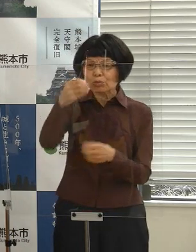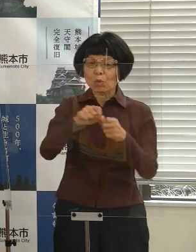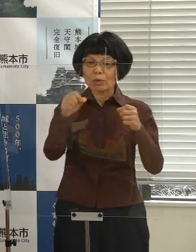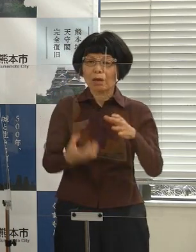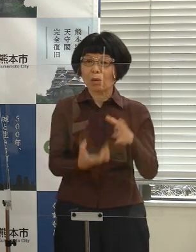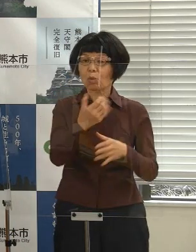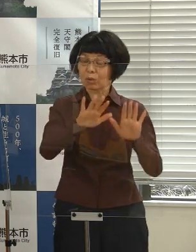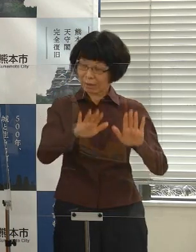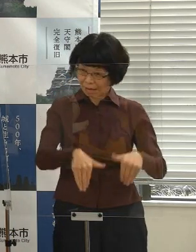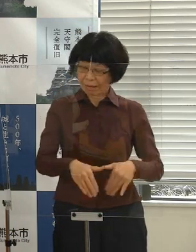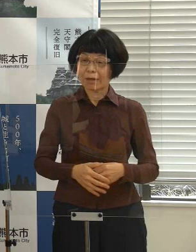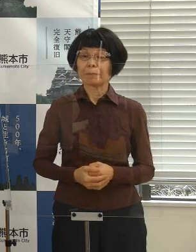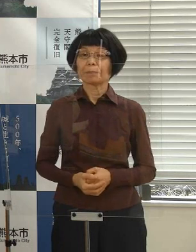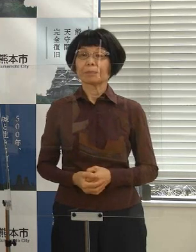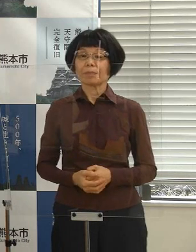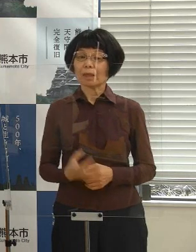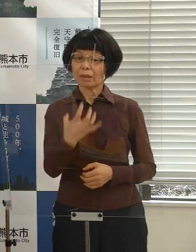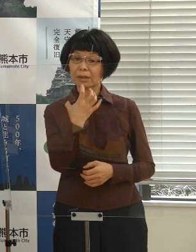まあ、新幹線での